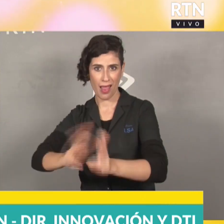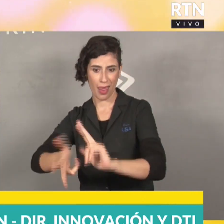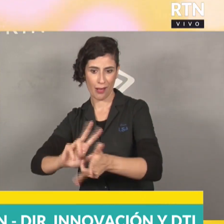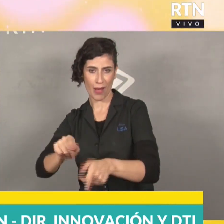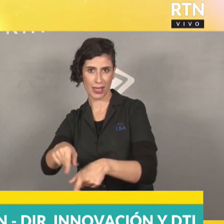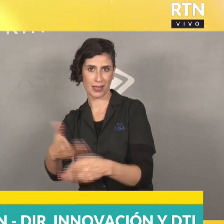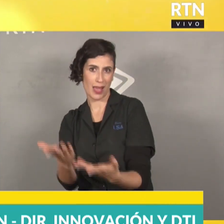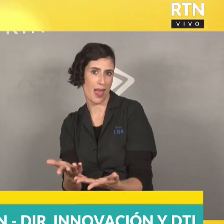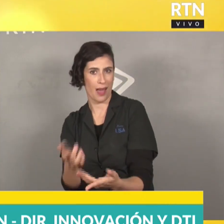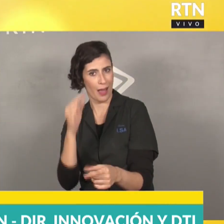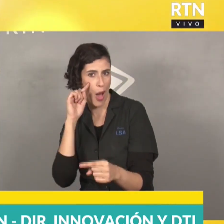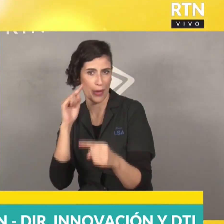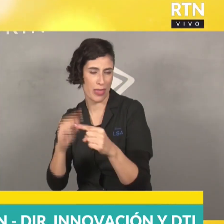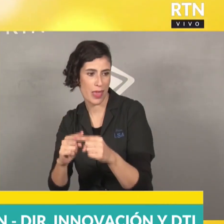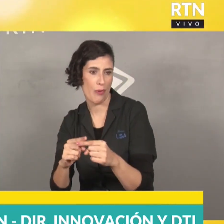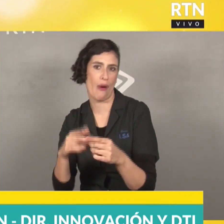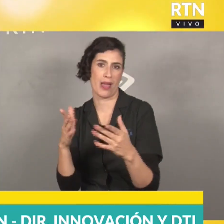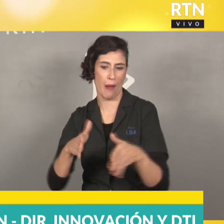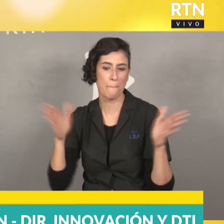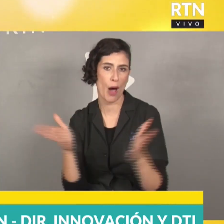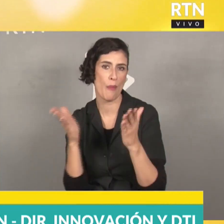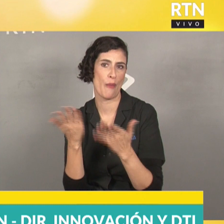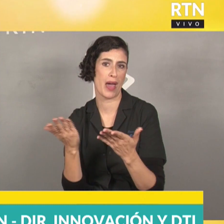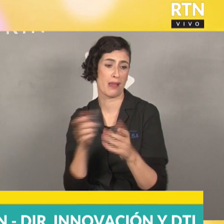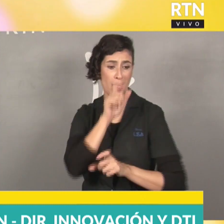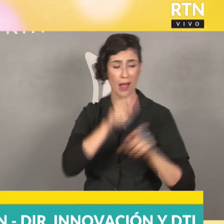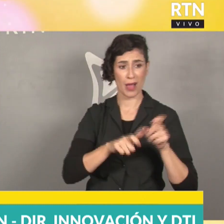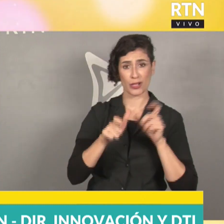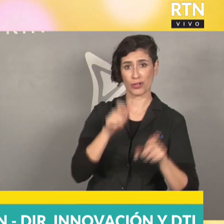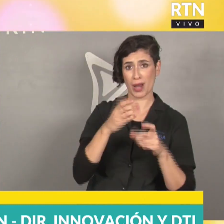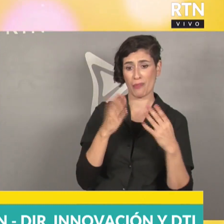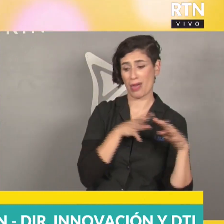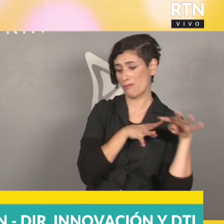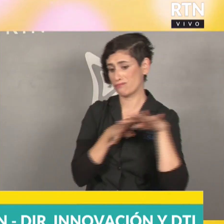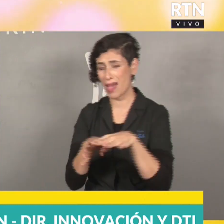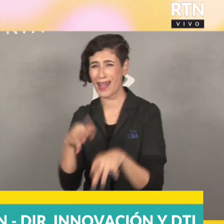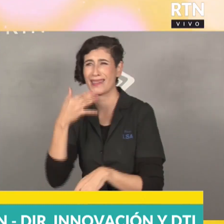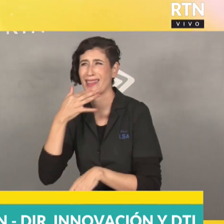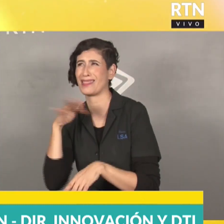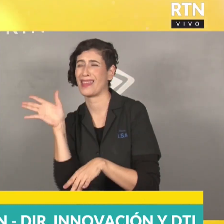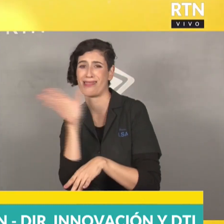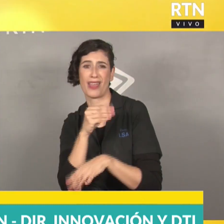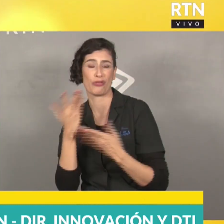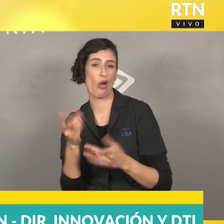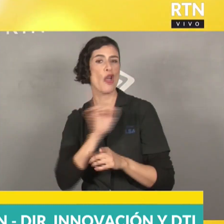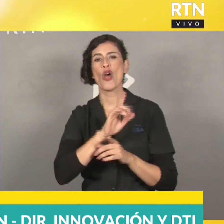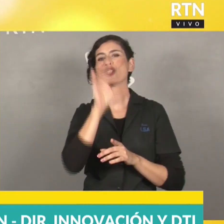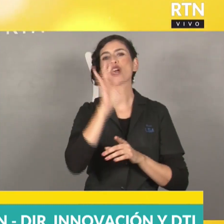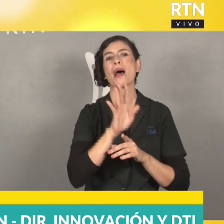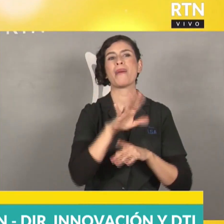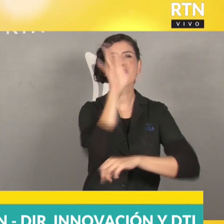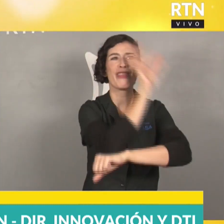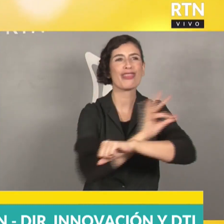destinos que sea un destino para todos, realmente, que sea un destino accesible, no solamente en cuanto a un diseño universal para una persona